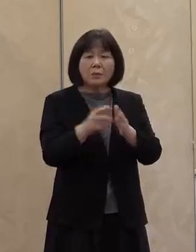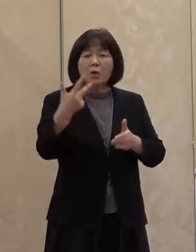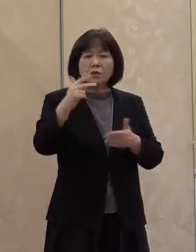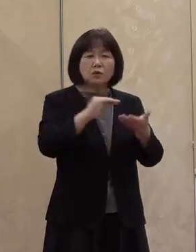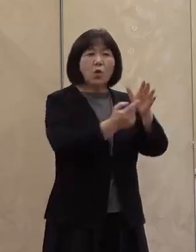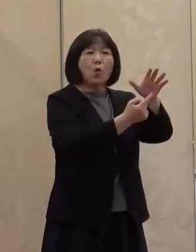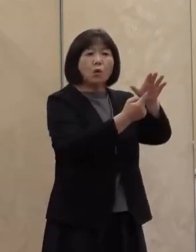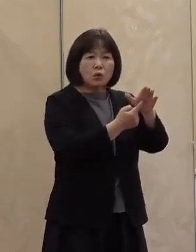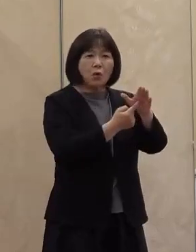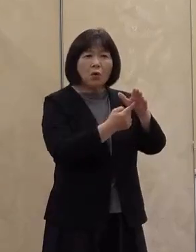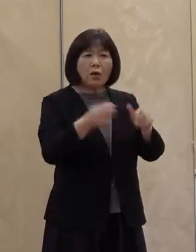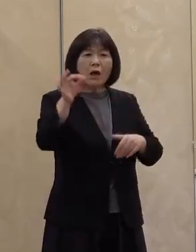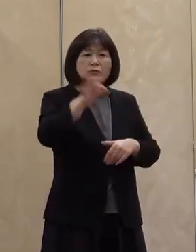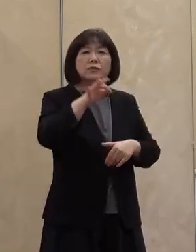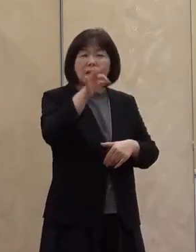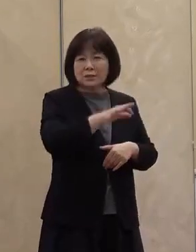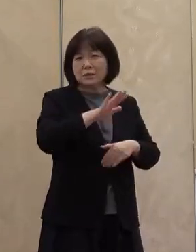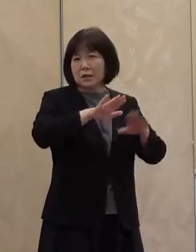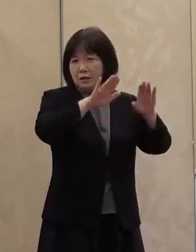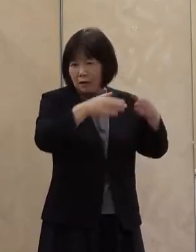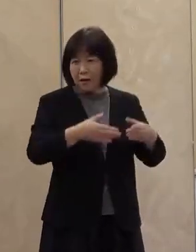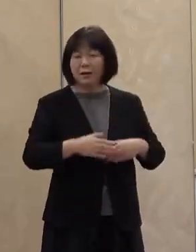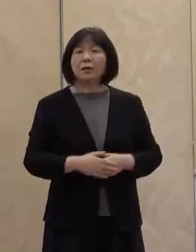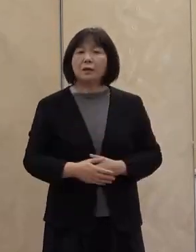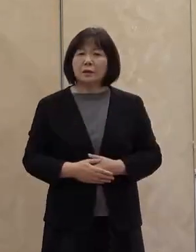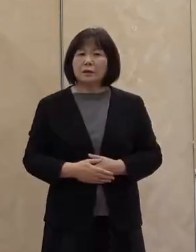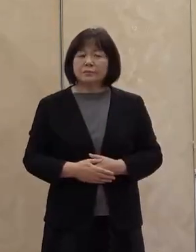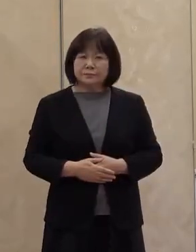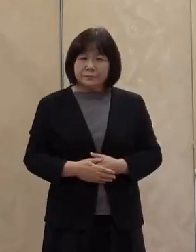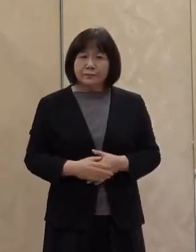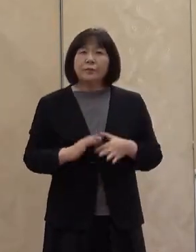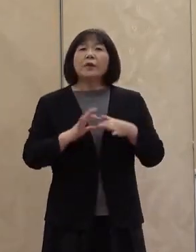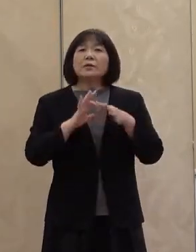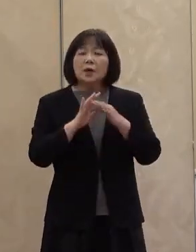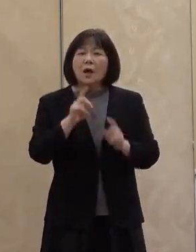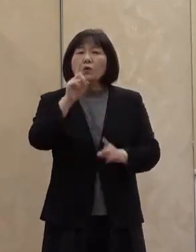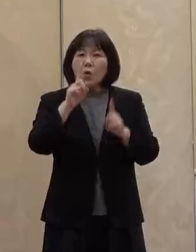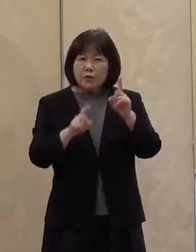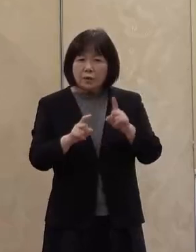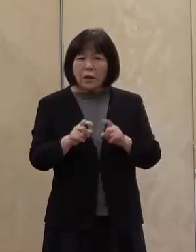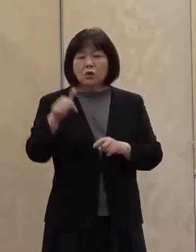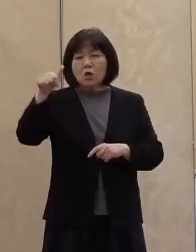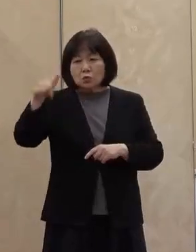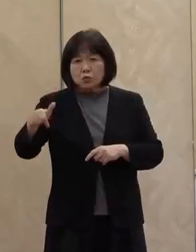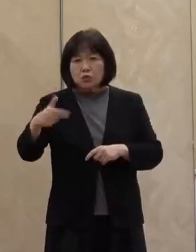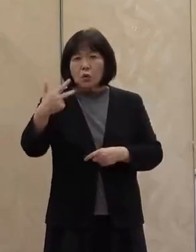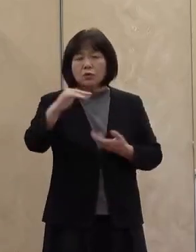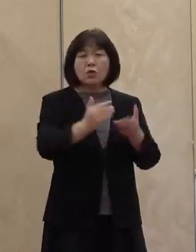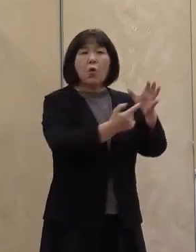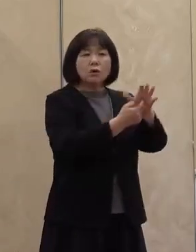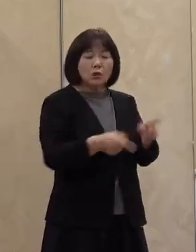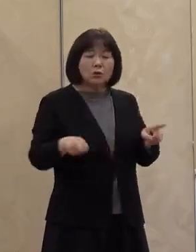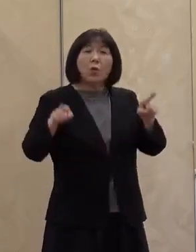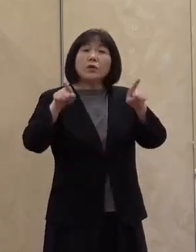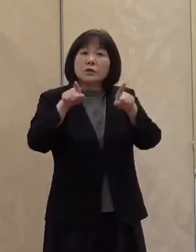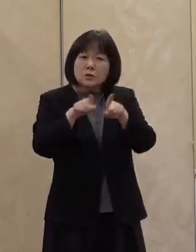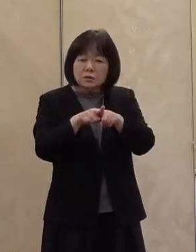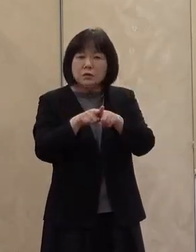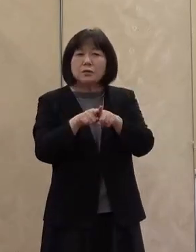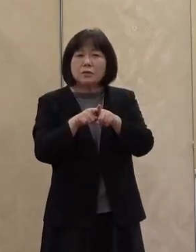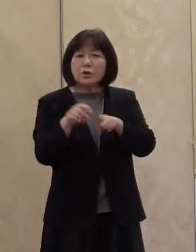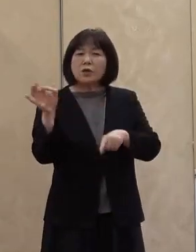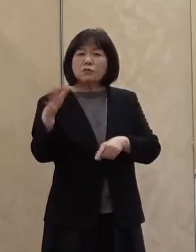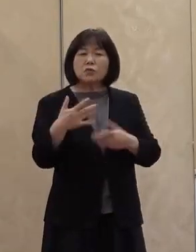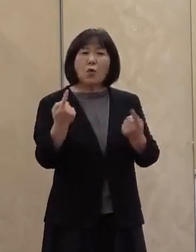助している、それは市町村でバラバラなんですけどやっている、ですので、とにかく市町村と一緒にこの自己負担を無償化するということになろうかと思います